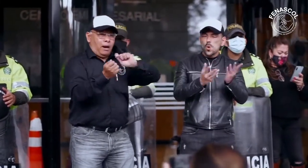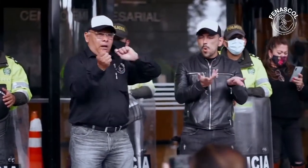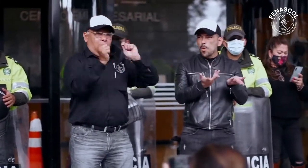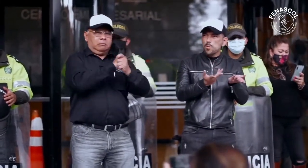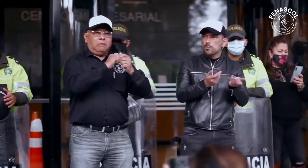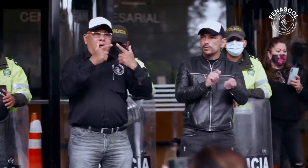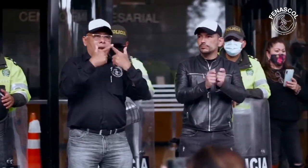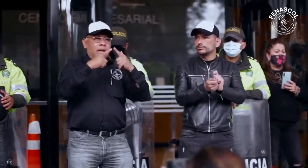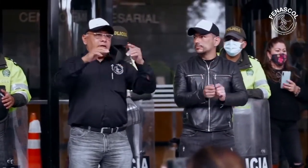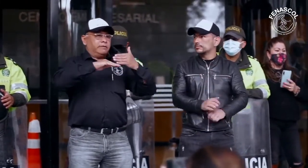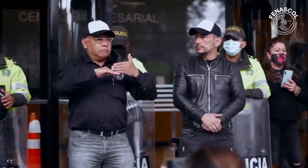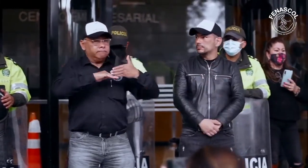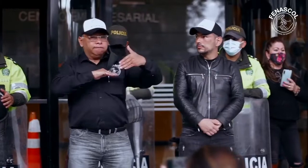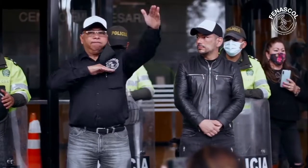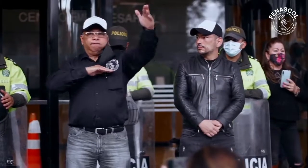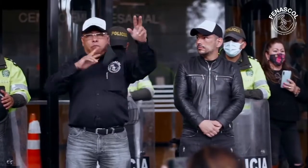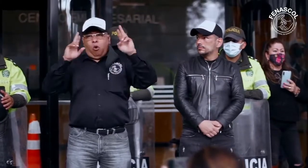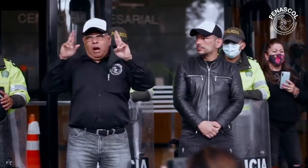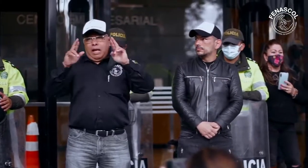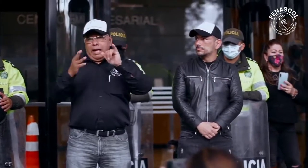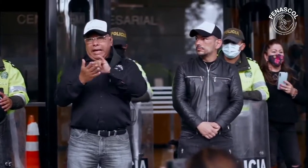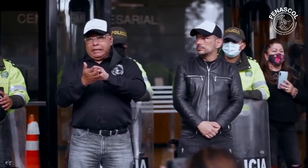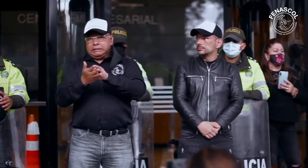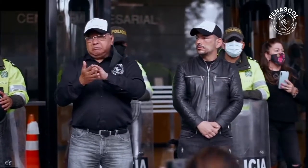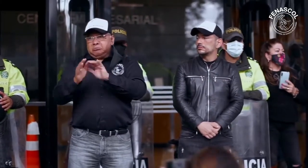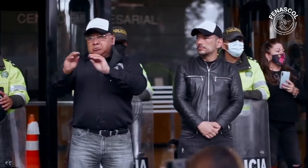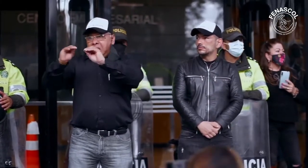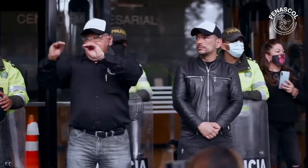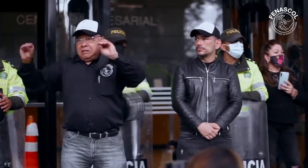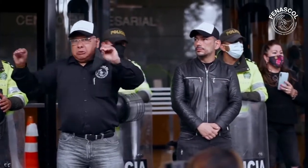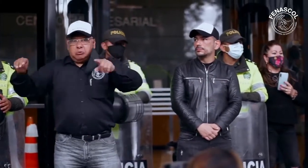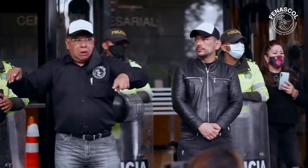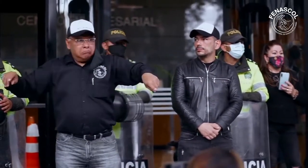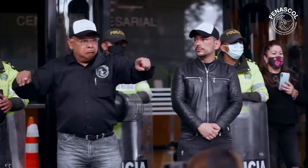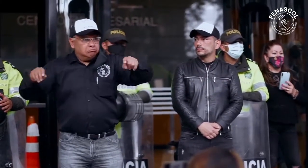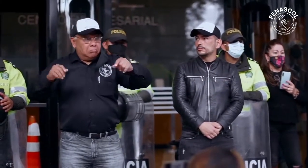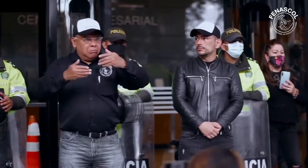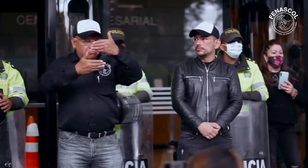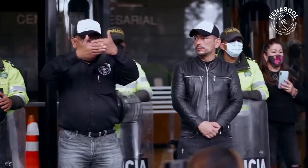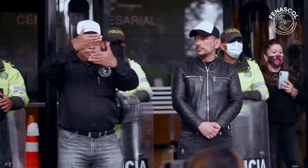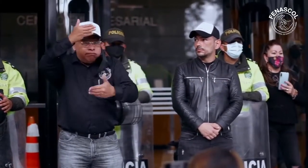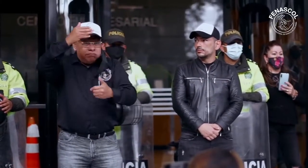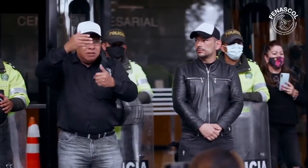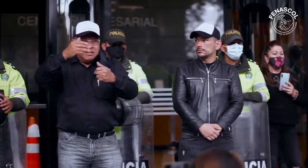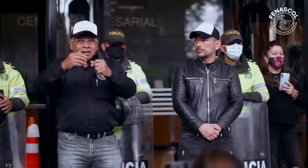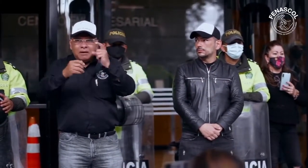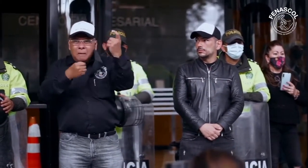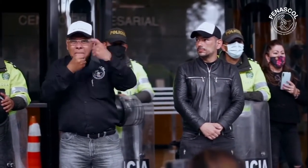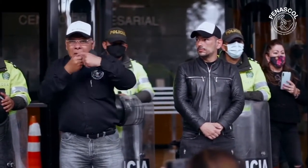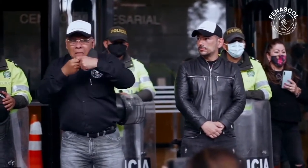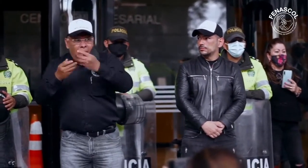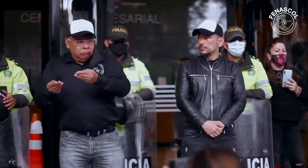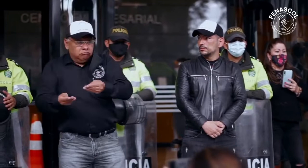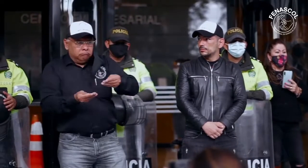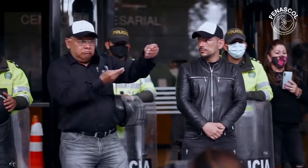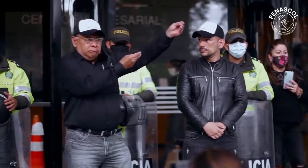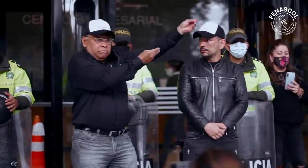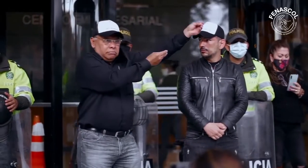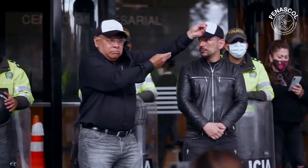a evaluar toda esta información para poder ver cómo se da vía libre a nuestras peticiones. Si